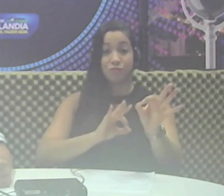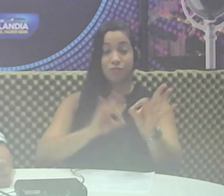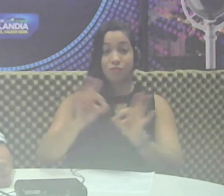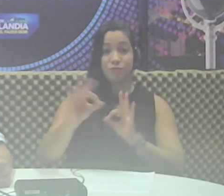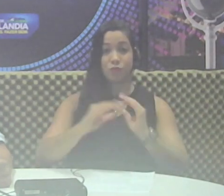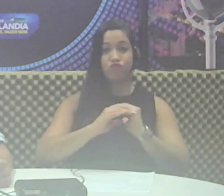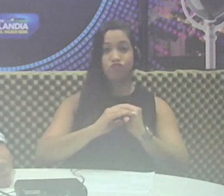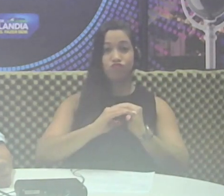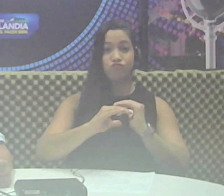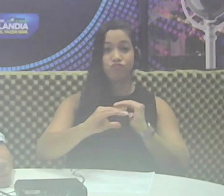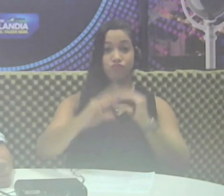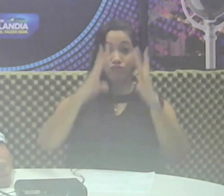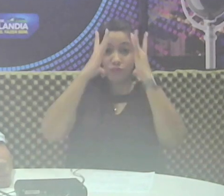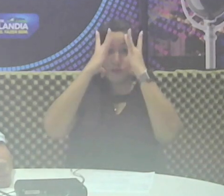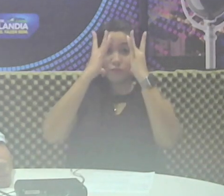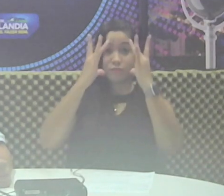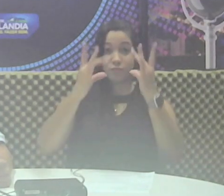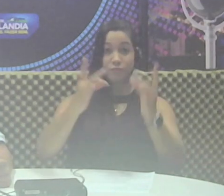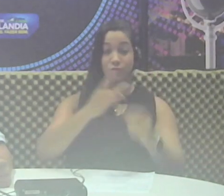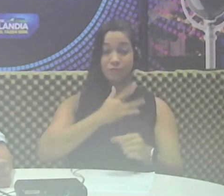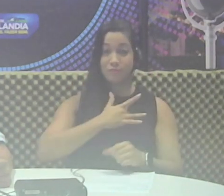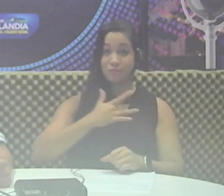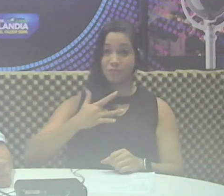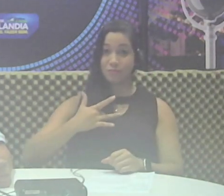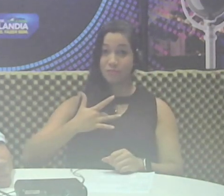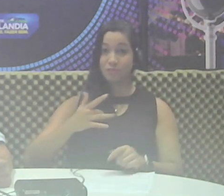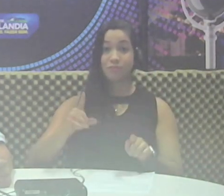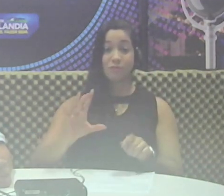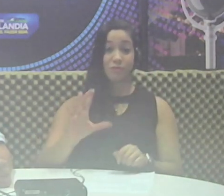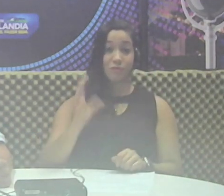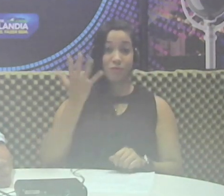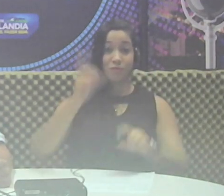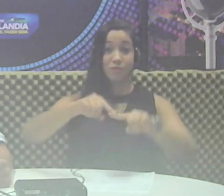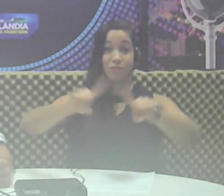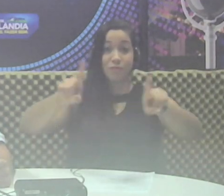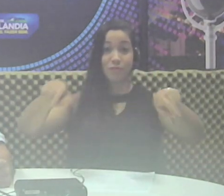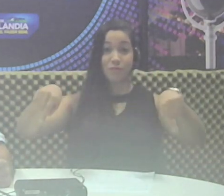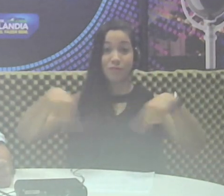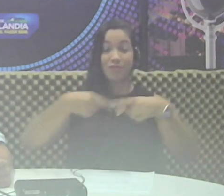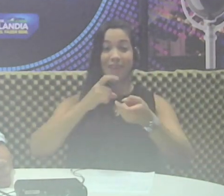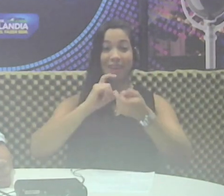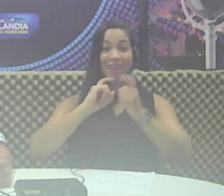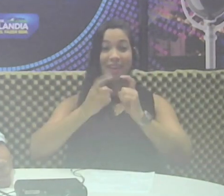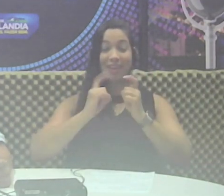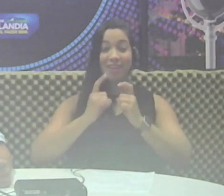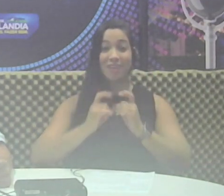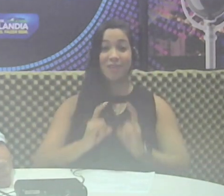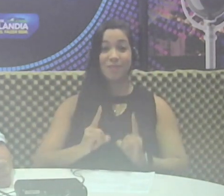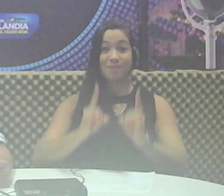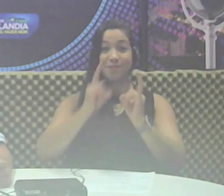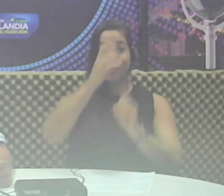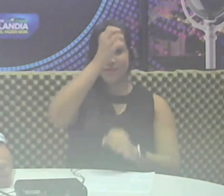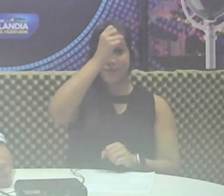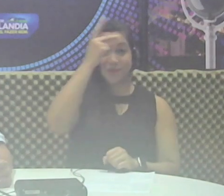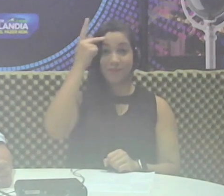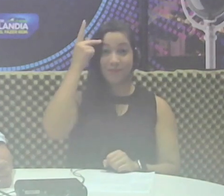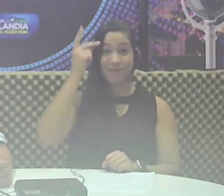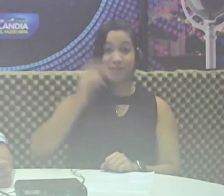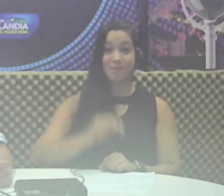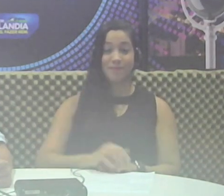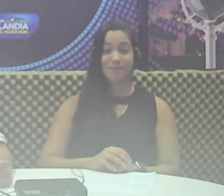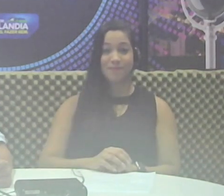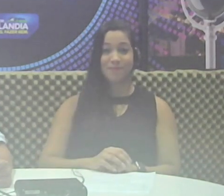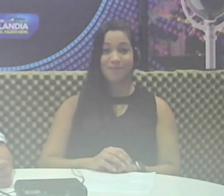à saúde e aconteceu na sala de reuniões do Centro Administrativo Municipal. Com a participação